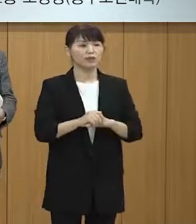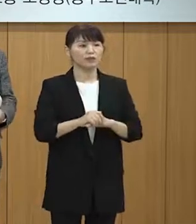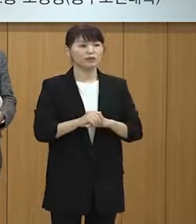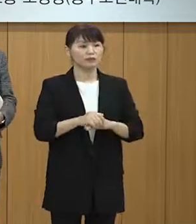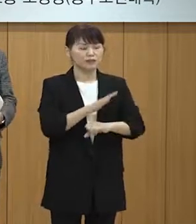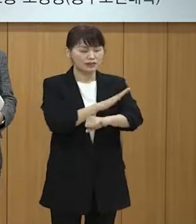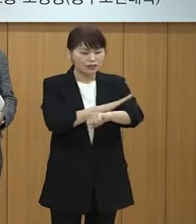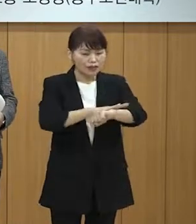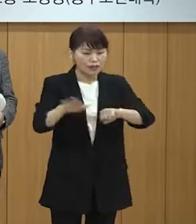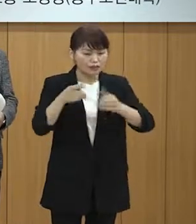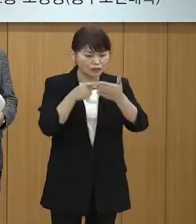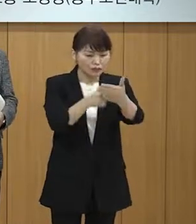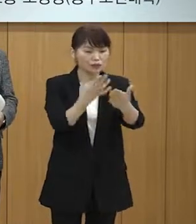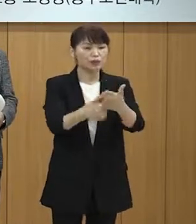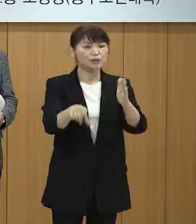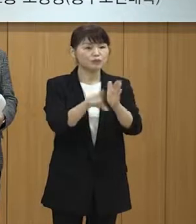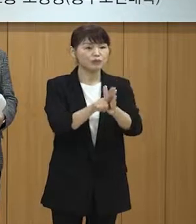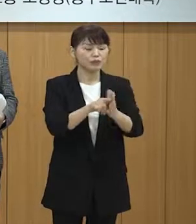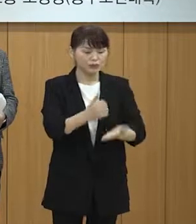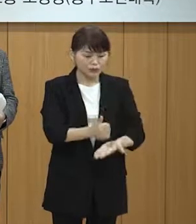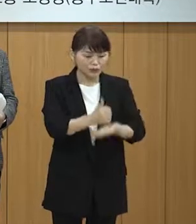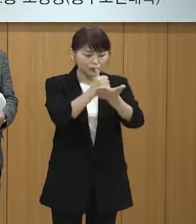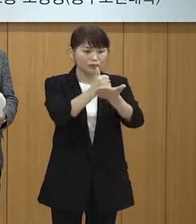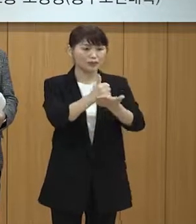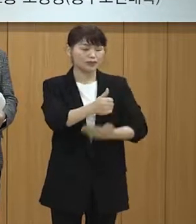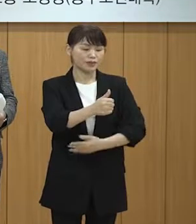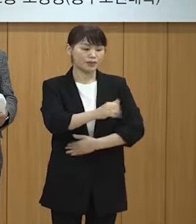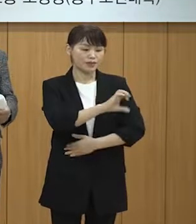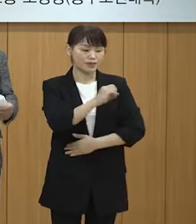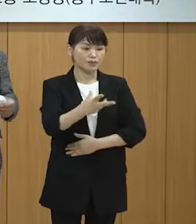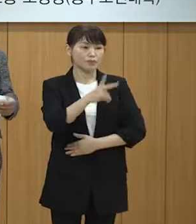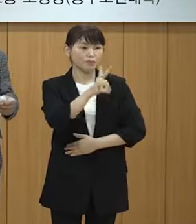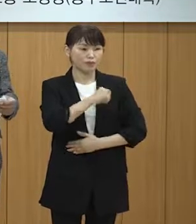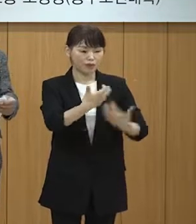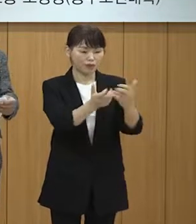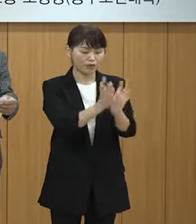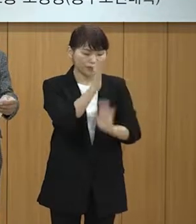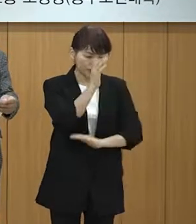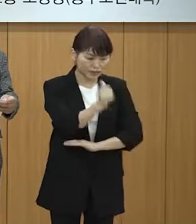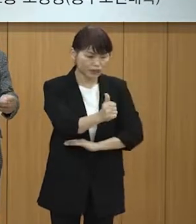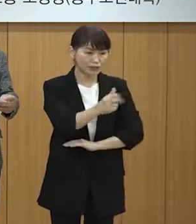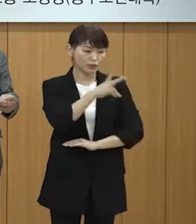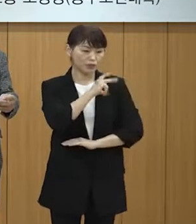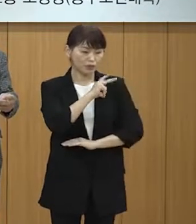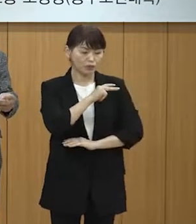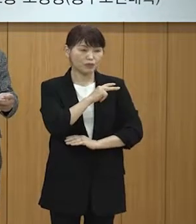있도록 존경하는 양평군 의회 전진선 의장님과